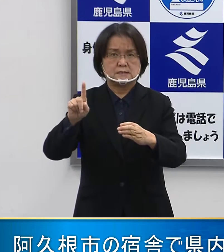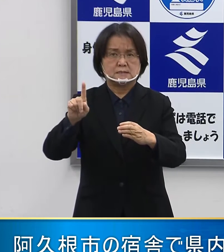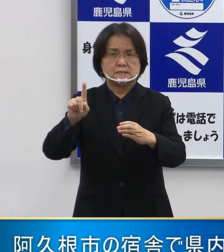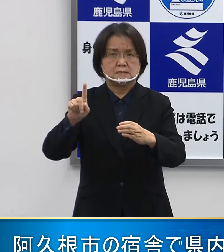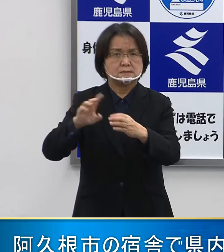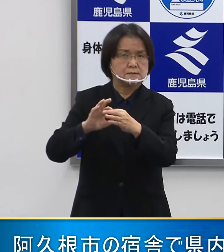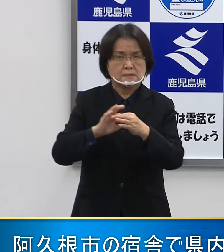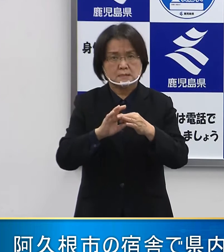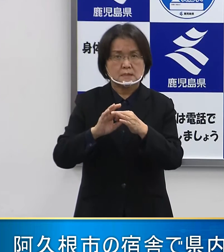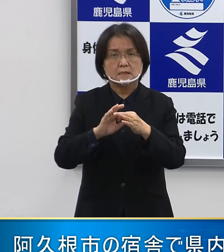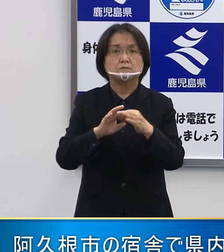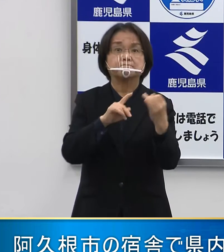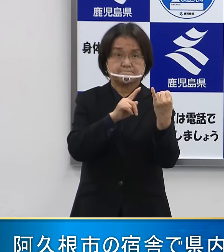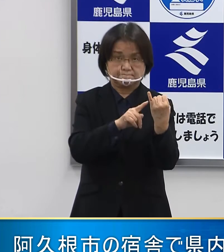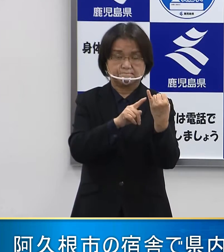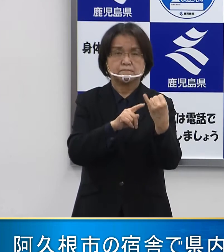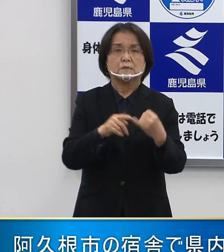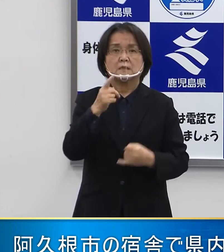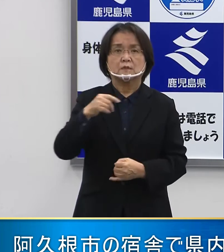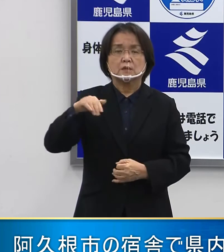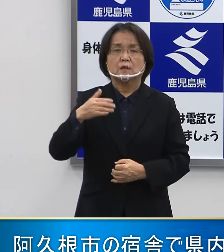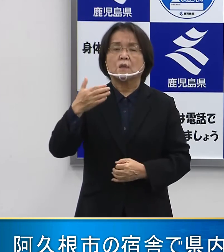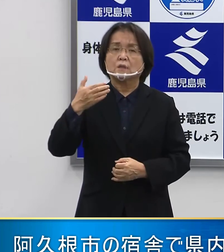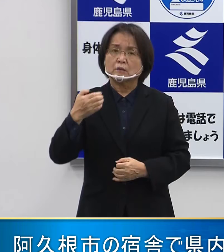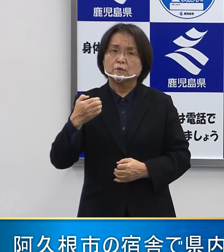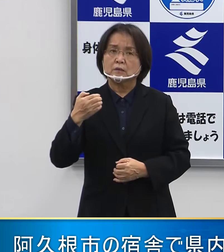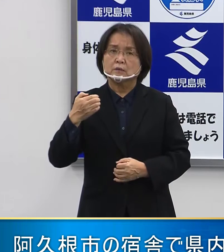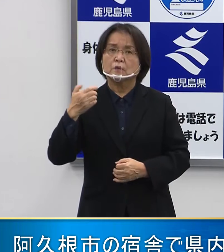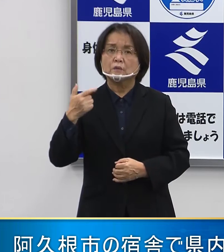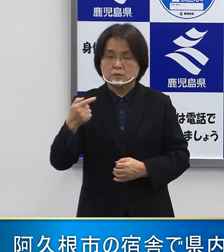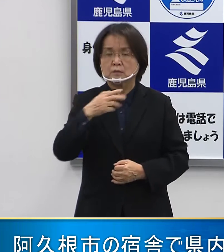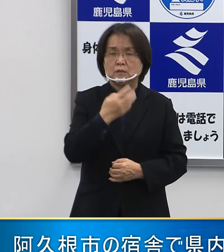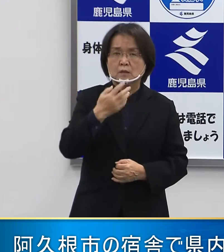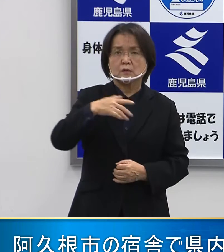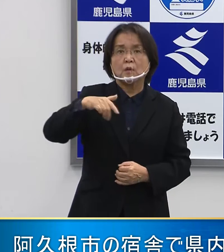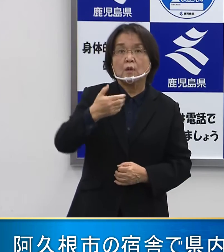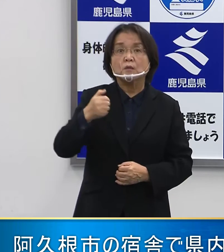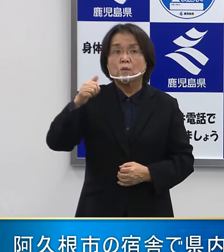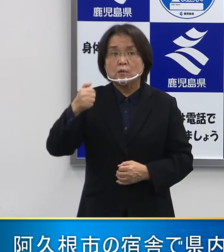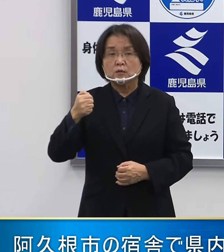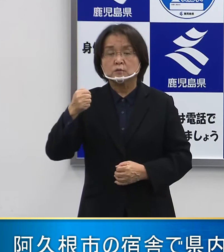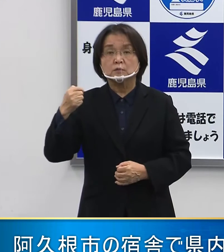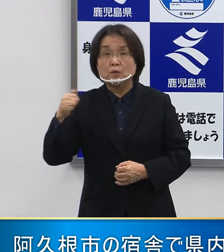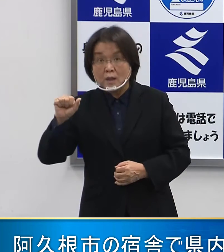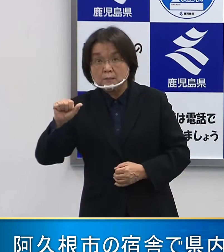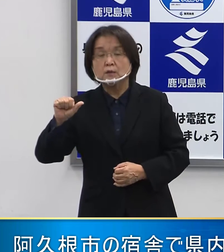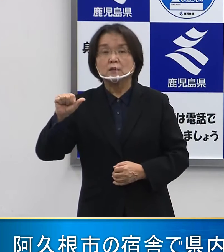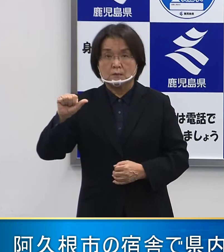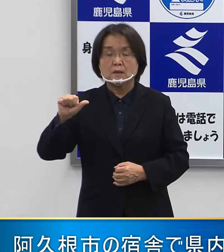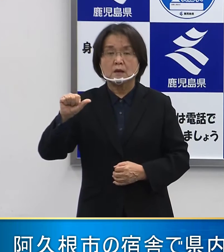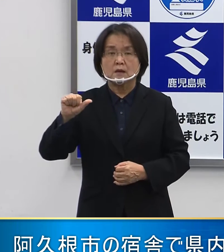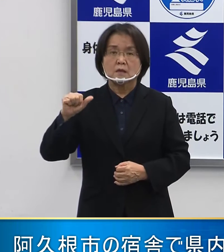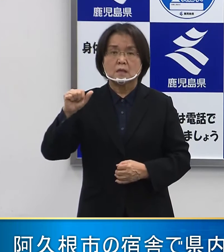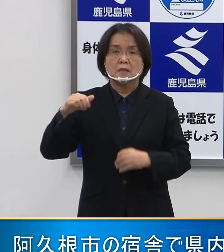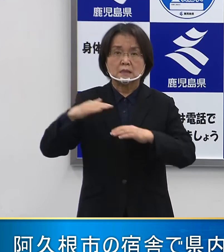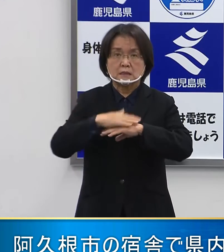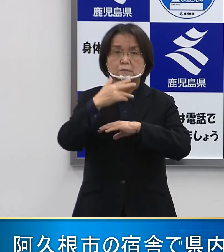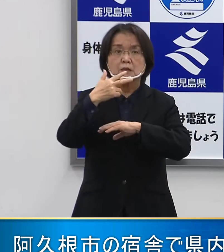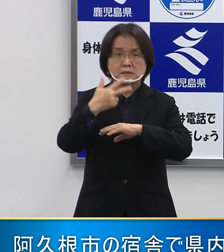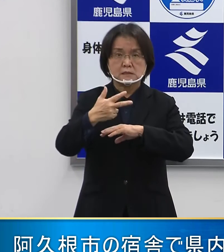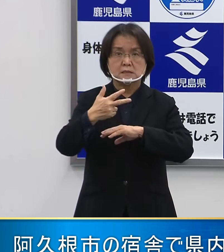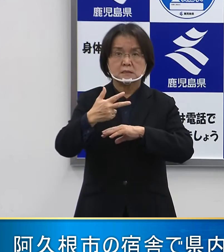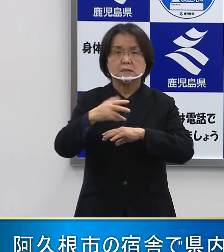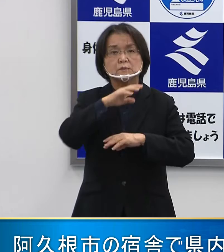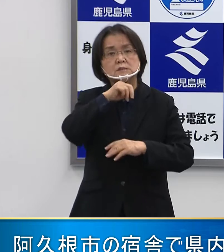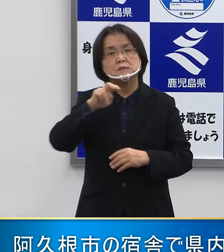ます1464連盟1465例目の方は霧島市在住の20